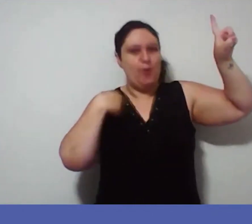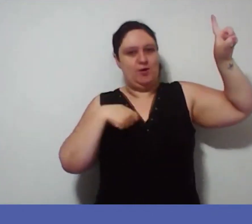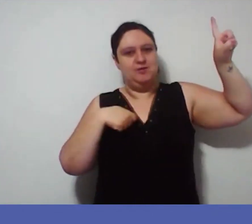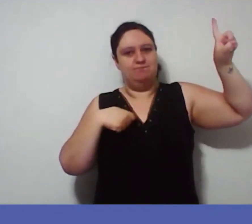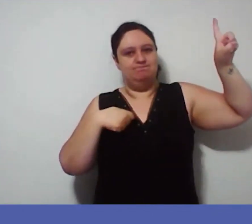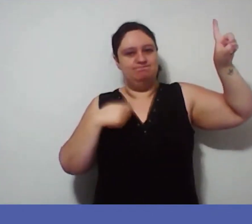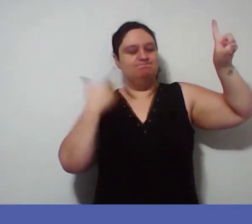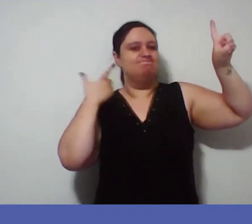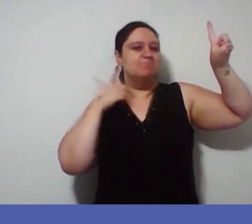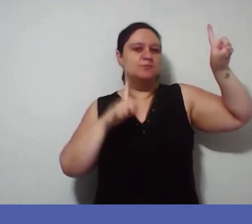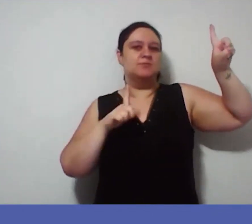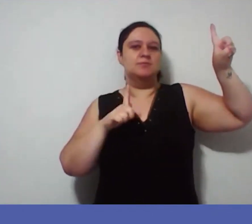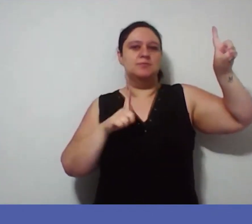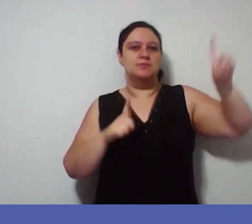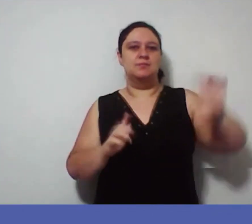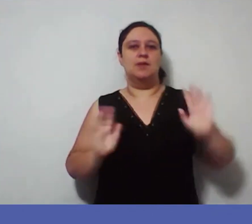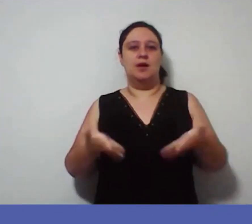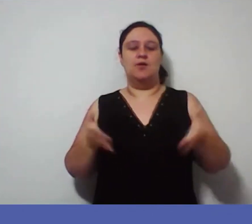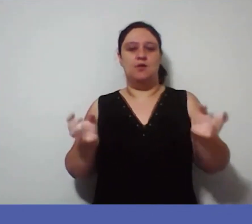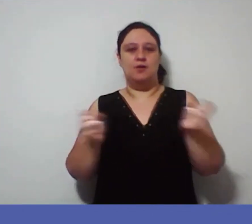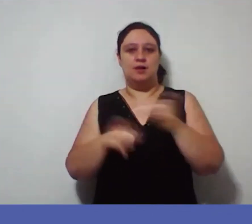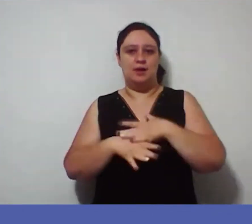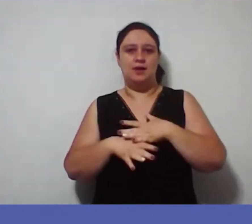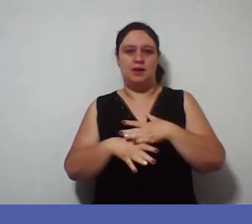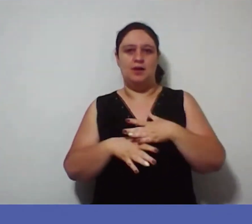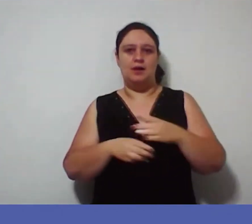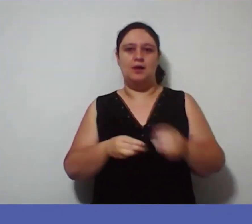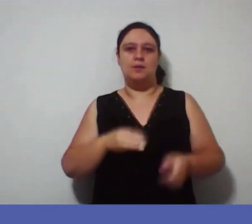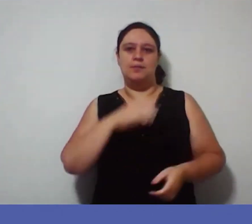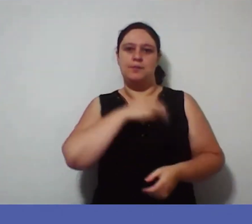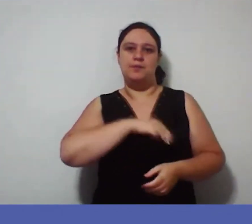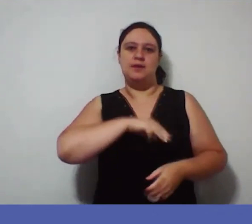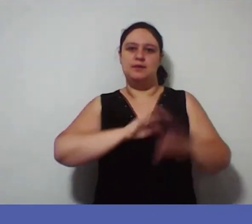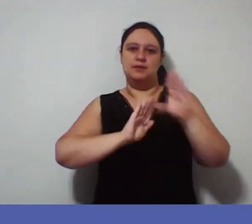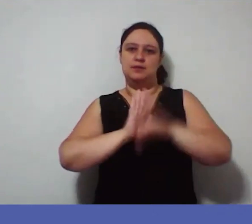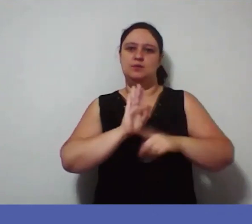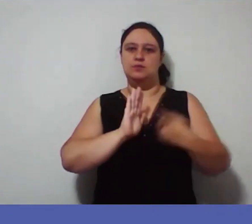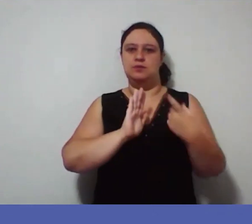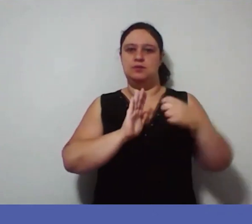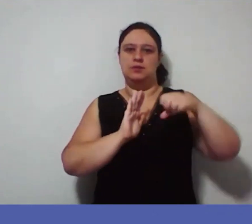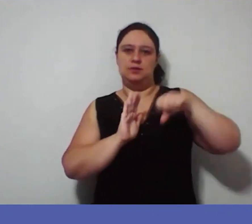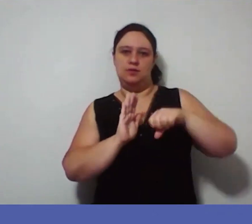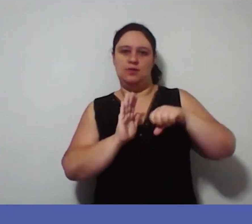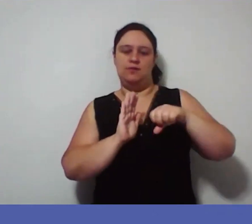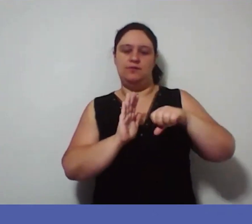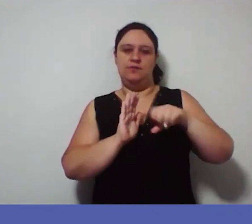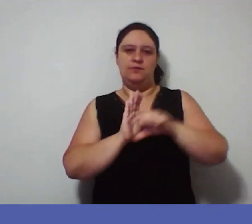Vamos terminar Mateus 19, versículo